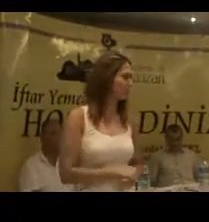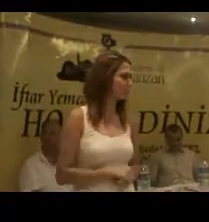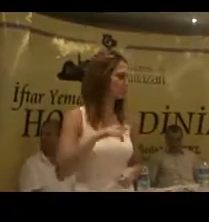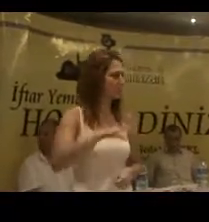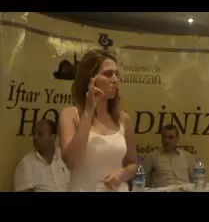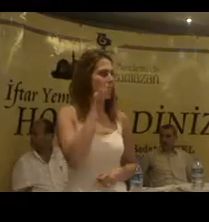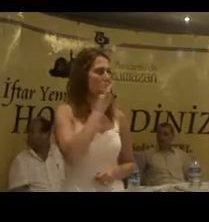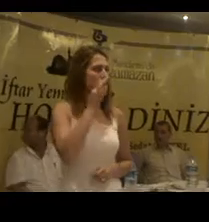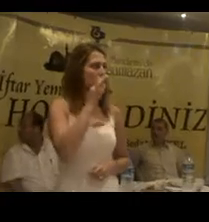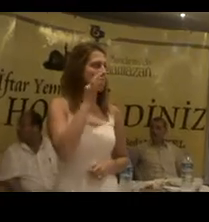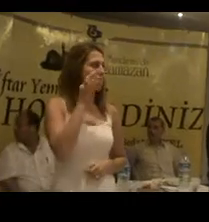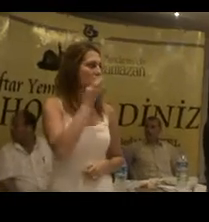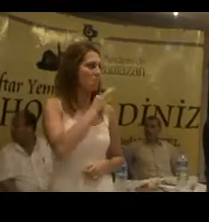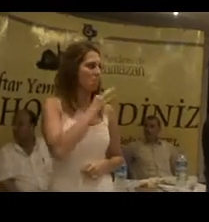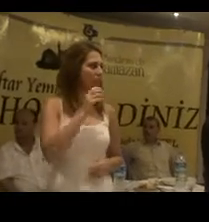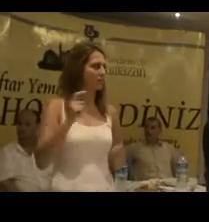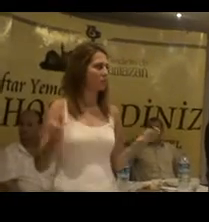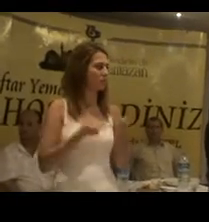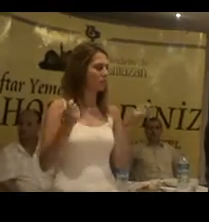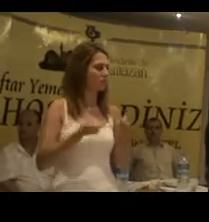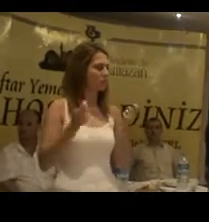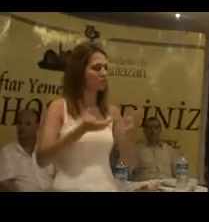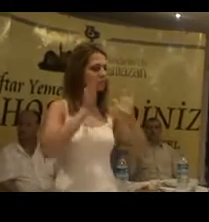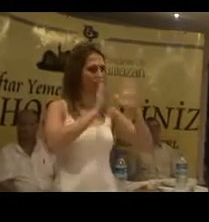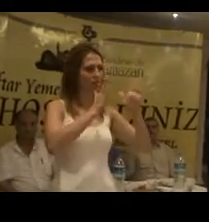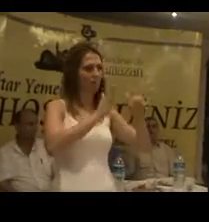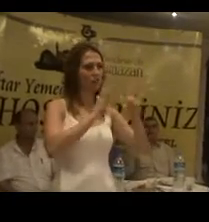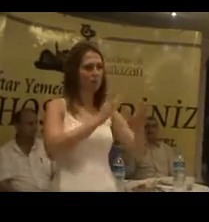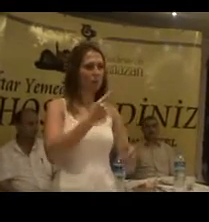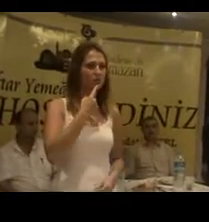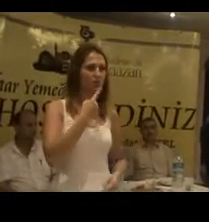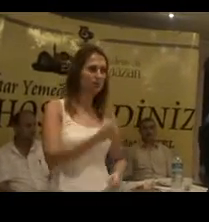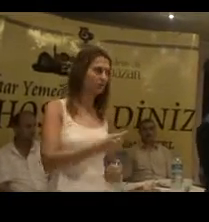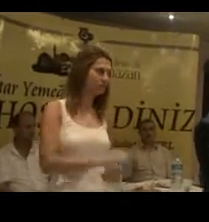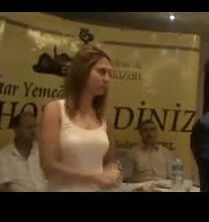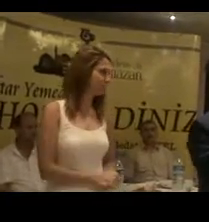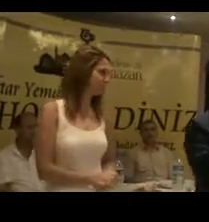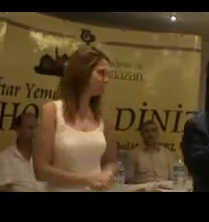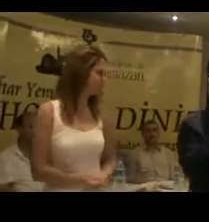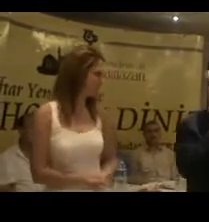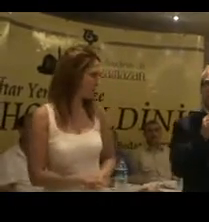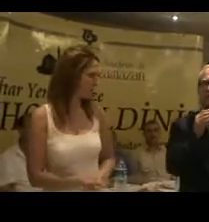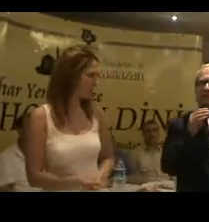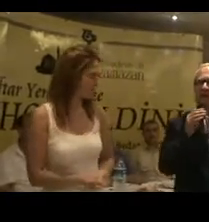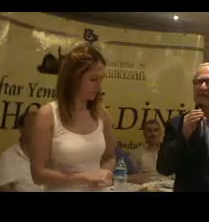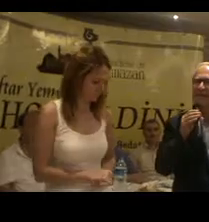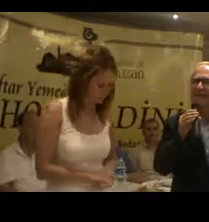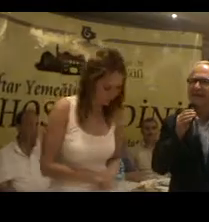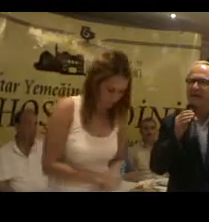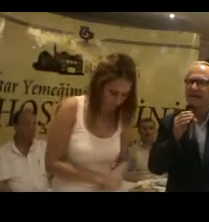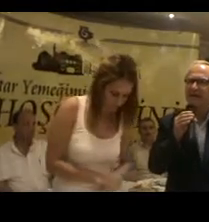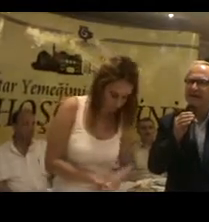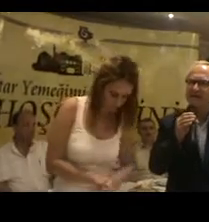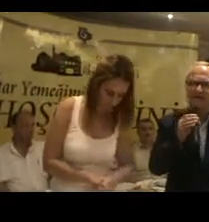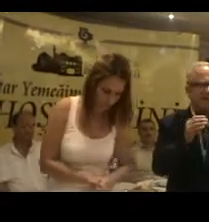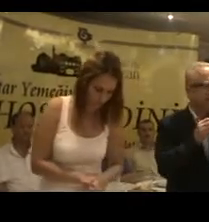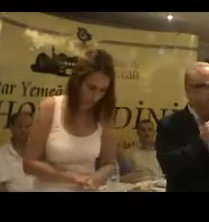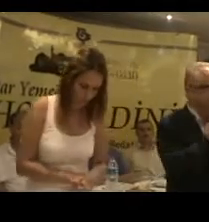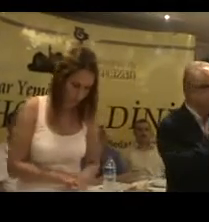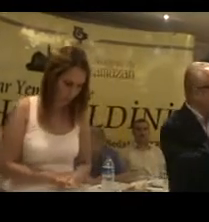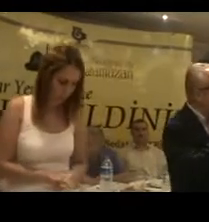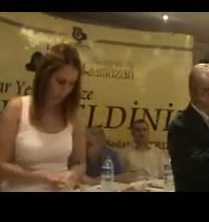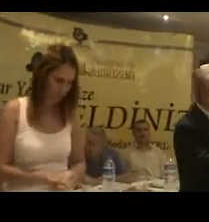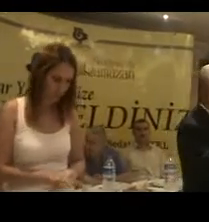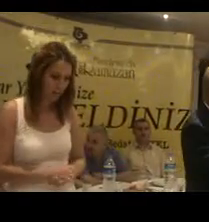benzeri çalışmalar içerisinde hep beraber yavrularımıza sahip çıkarak belki onların kendi